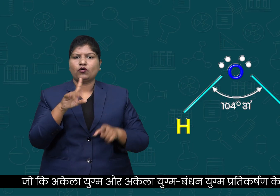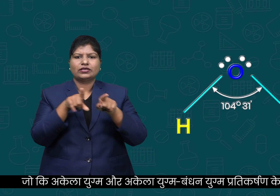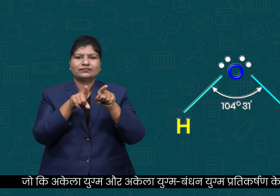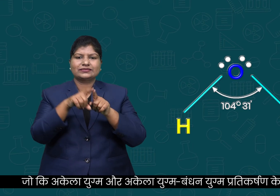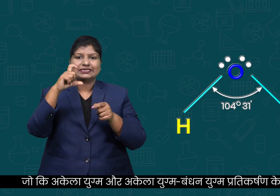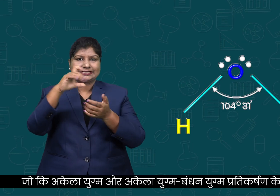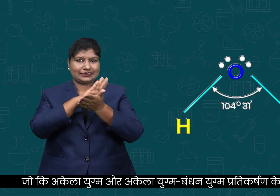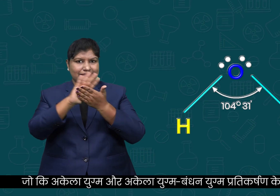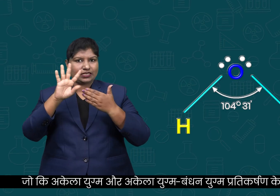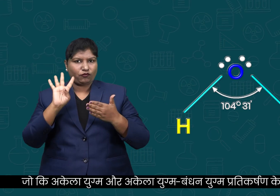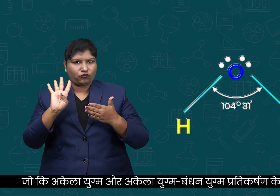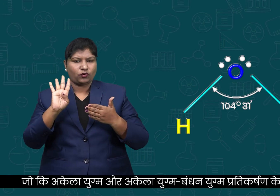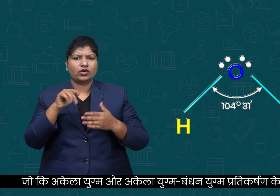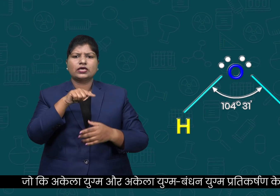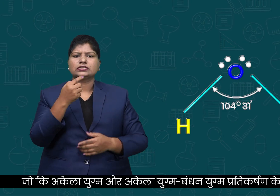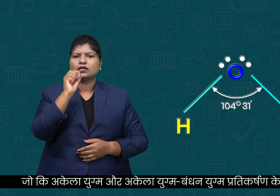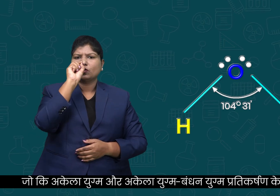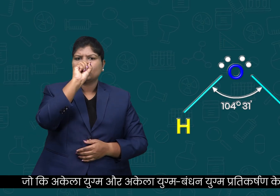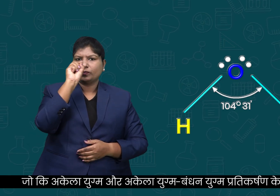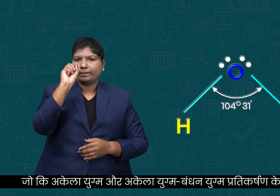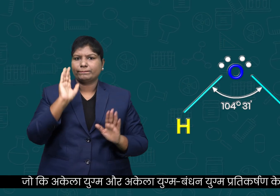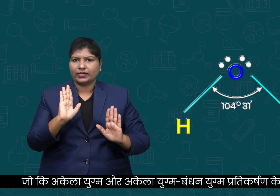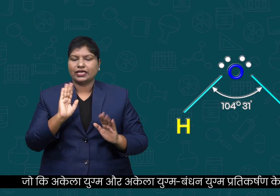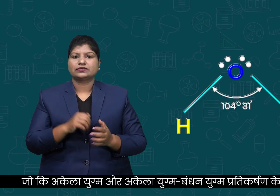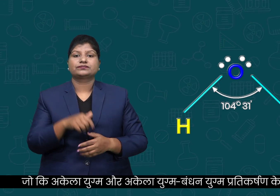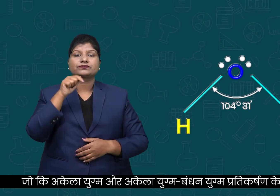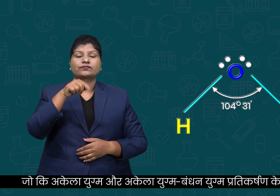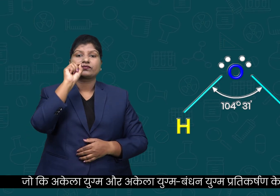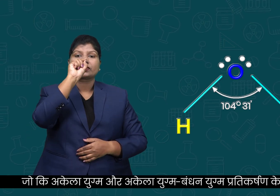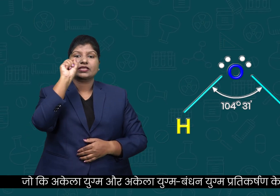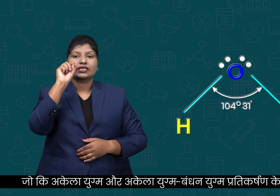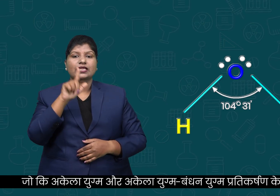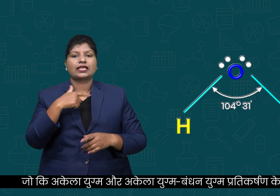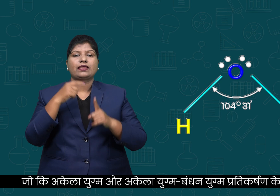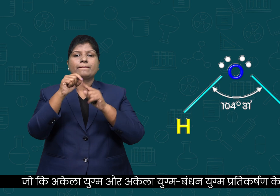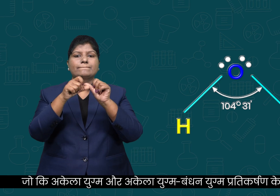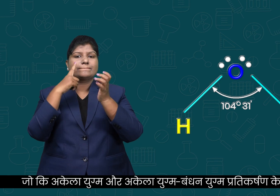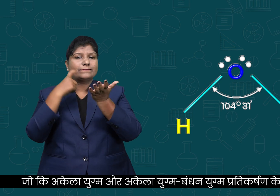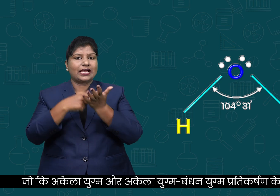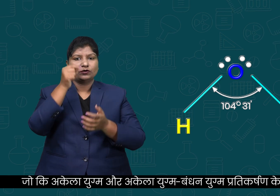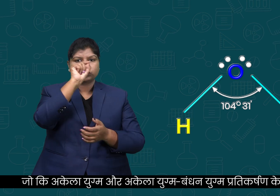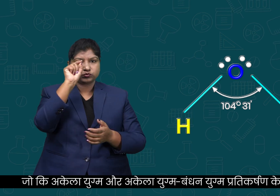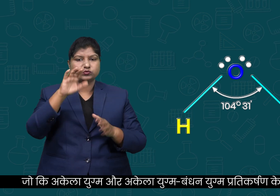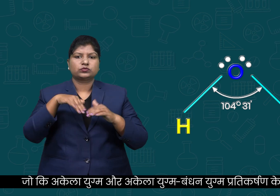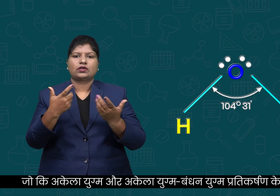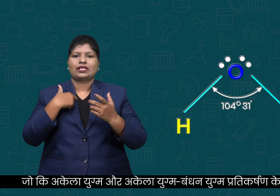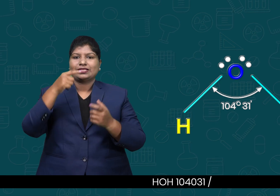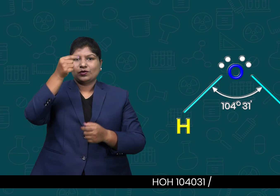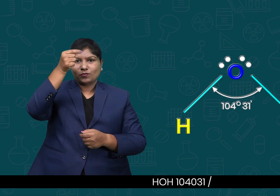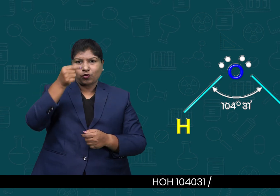जो कि अकेला युग्म और अकेला युग्म बंधन युग्म प्रतिकर्षण के कारण होता है।